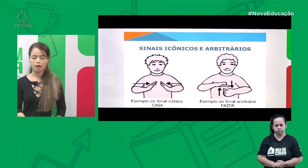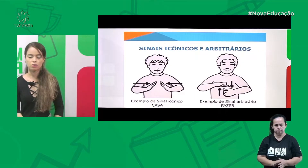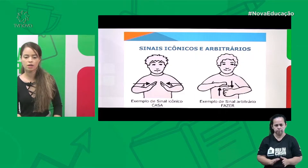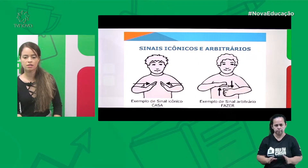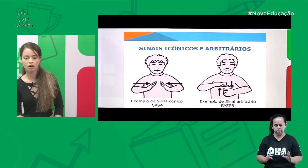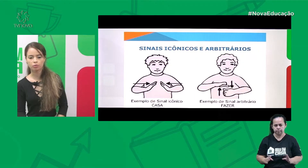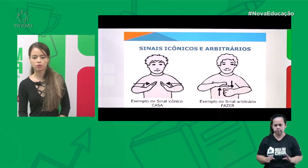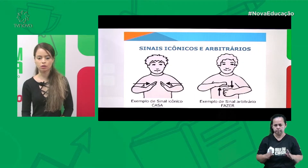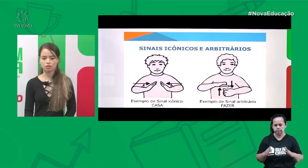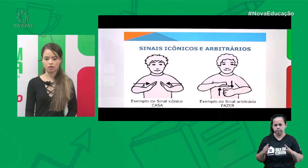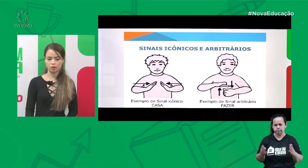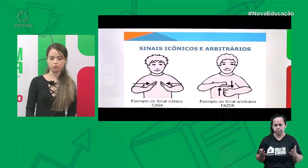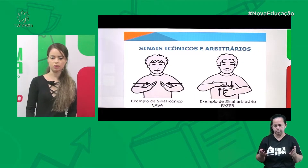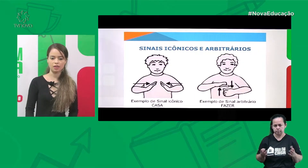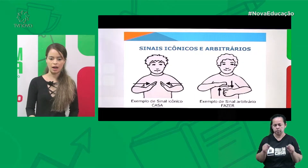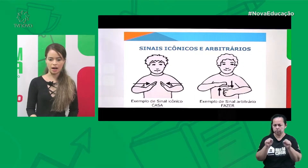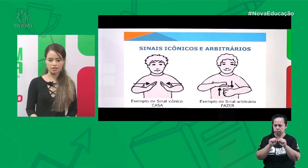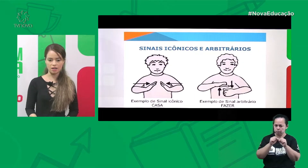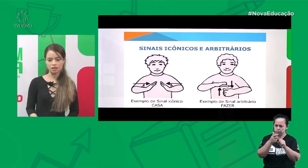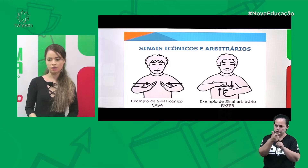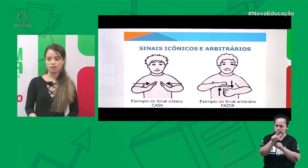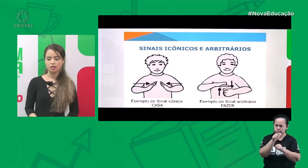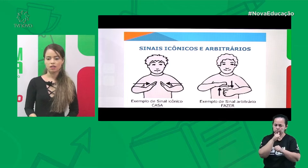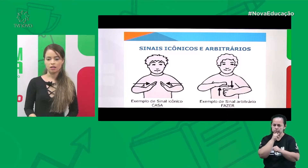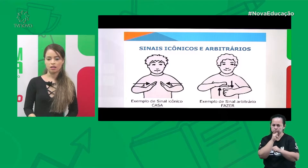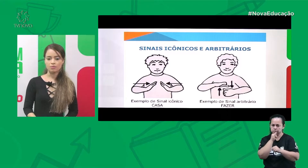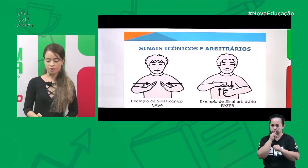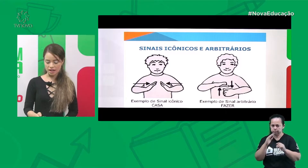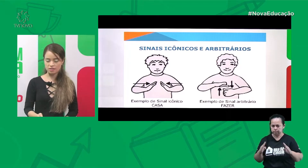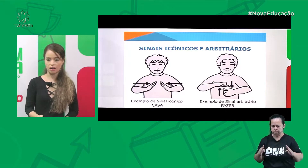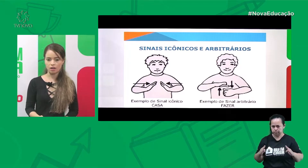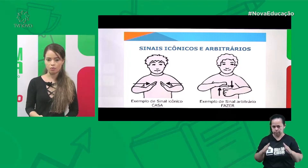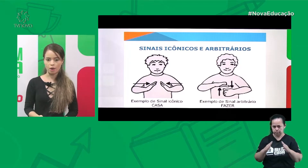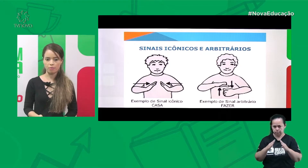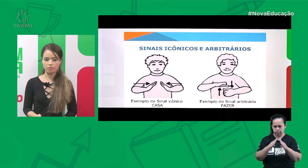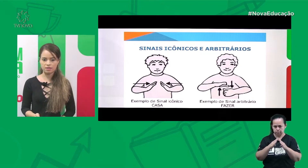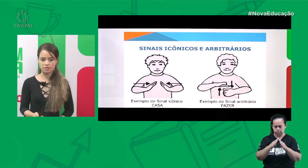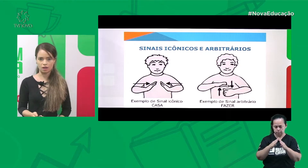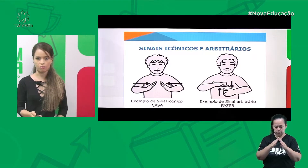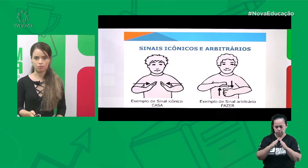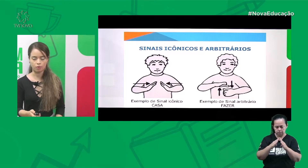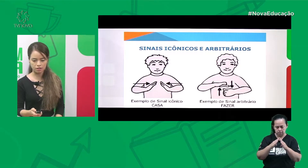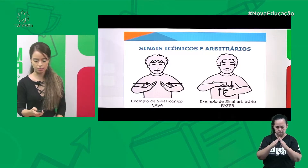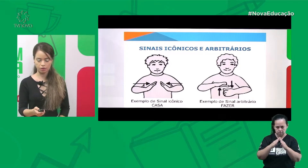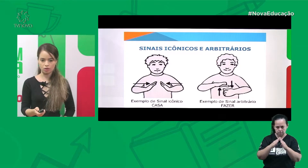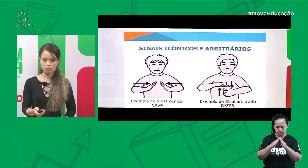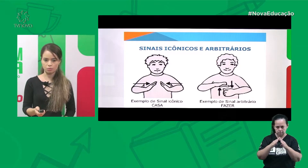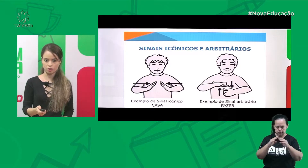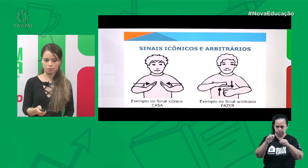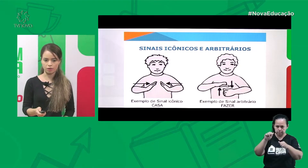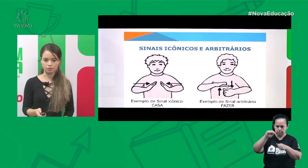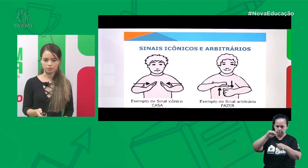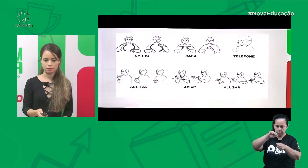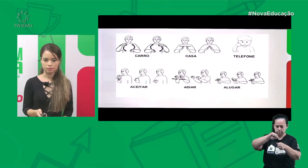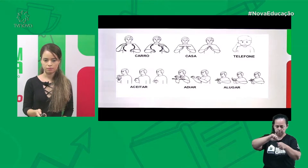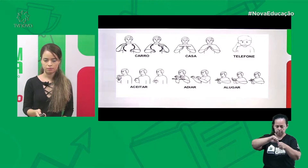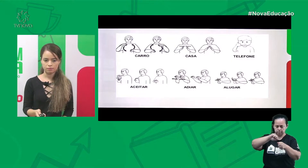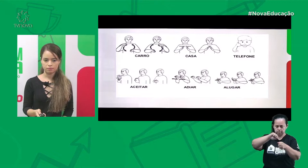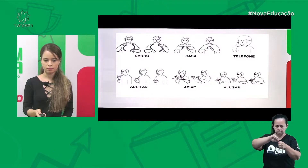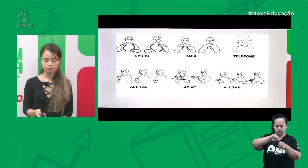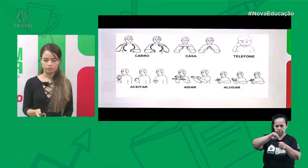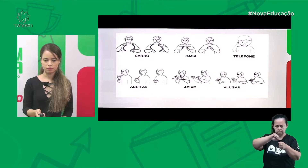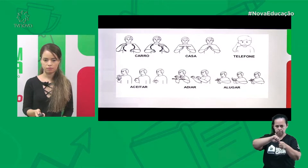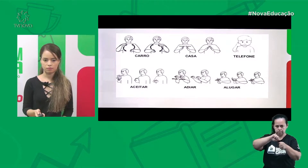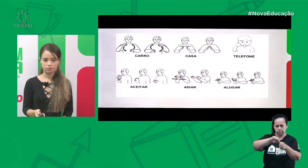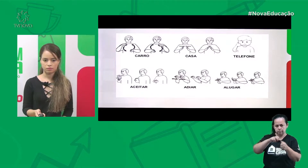Aí mais um exemplo que nós temos, casa e fazer, o verbo fazer, que foi o exemplo que nós damos também.